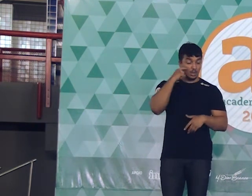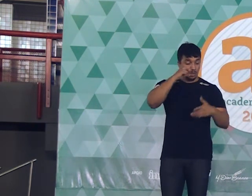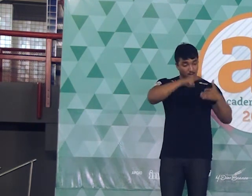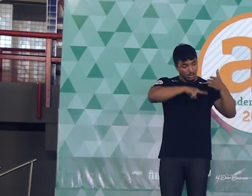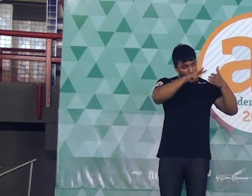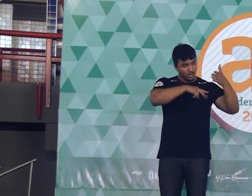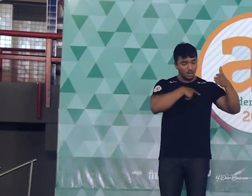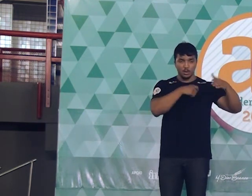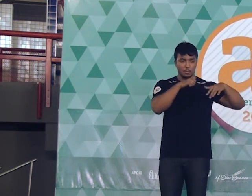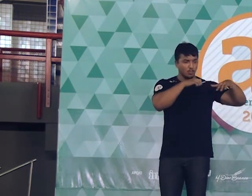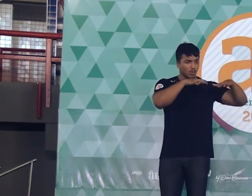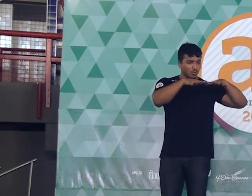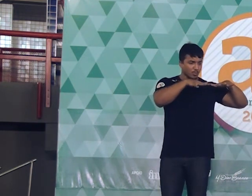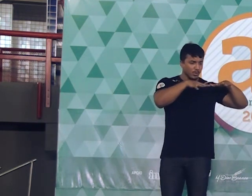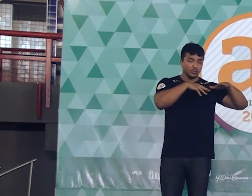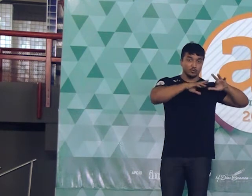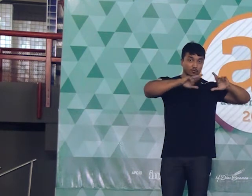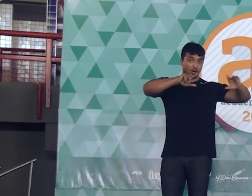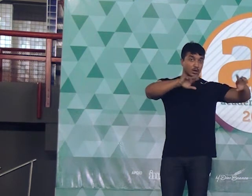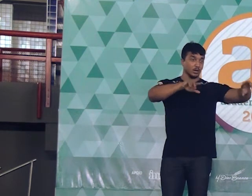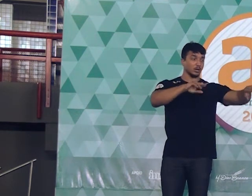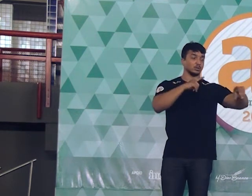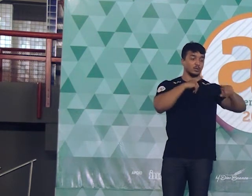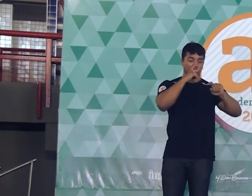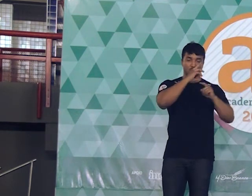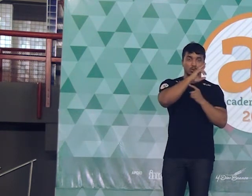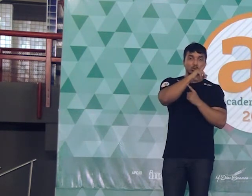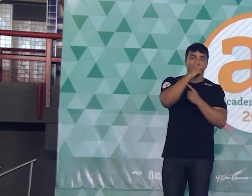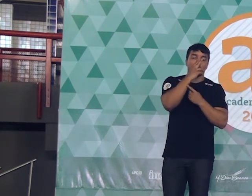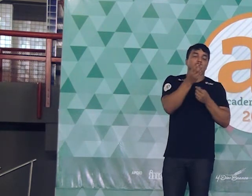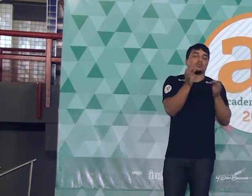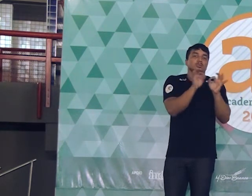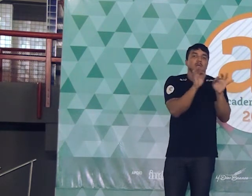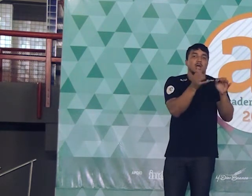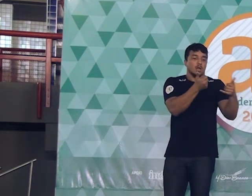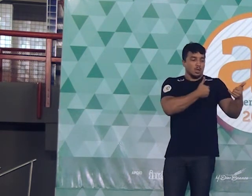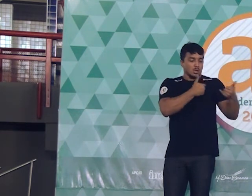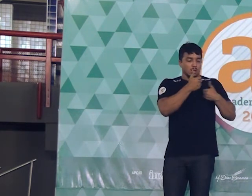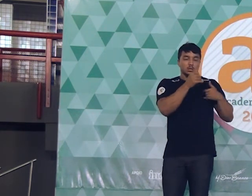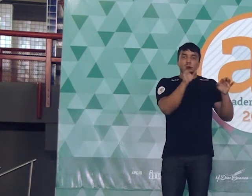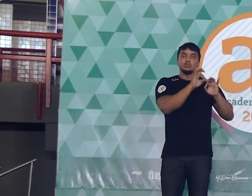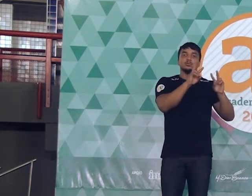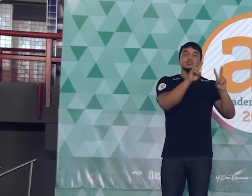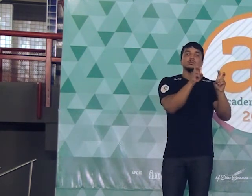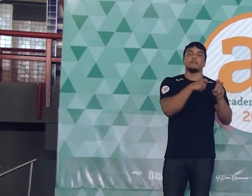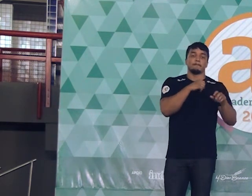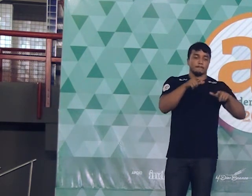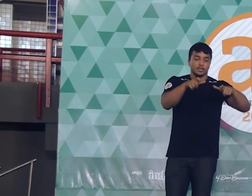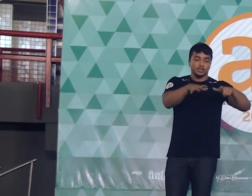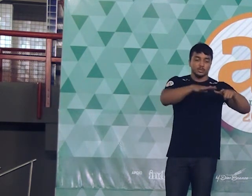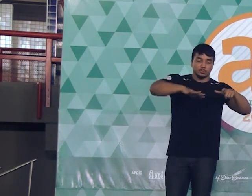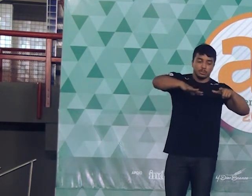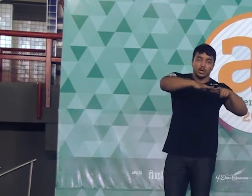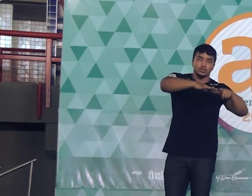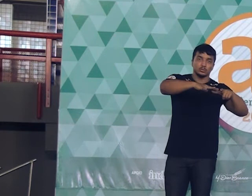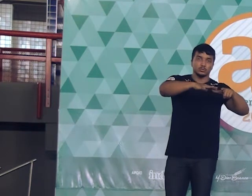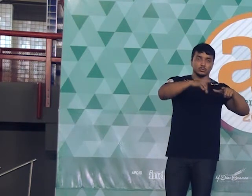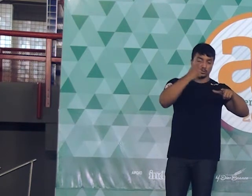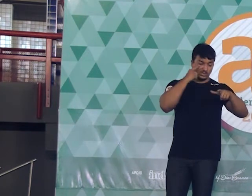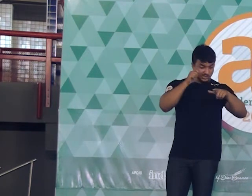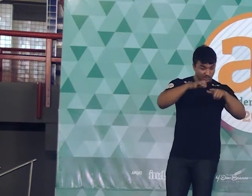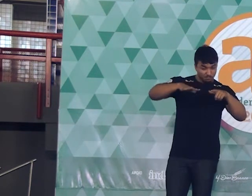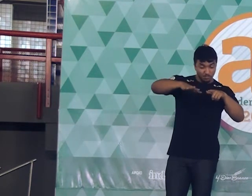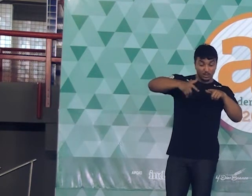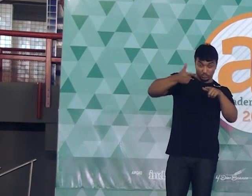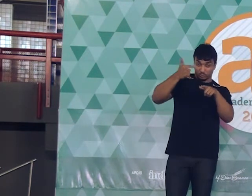questão de movimento variado e a questão não cita nenhuma informação a respeito de espaço. Se a questão